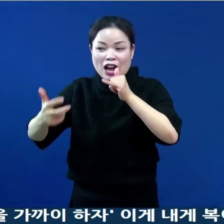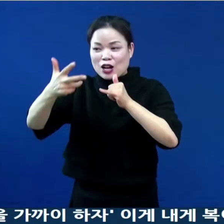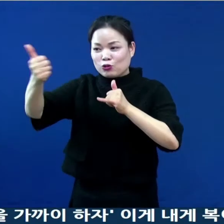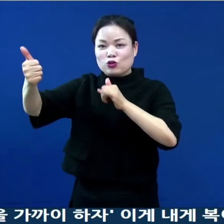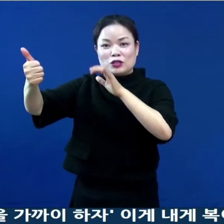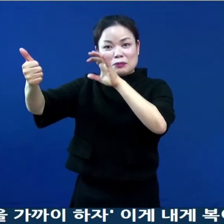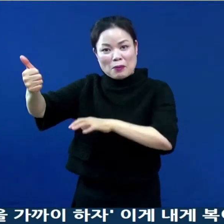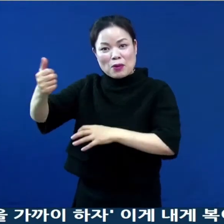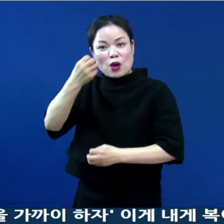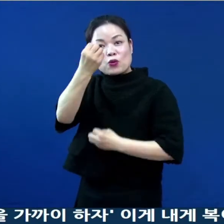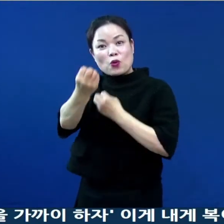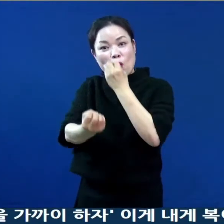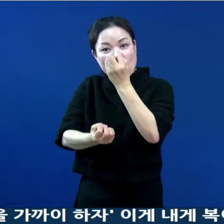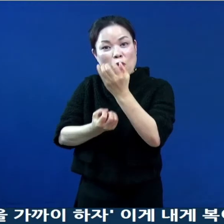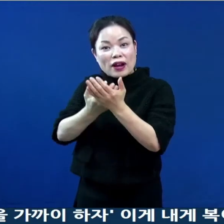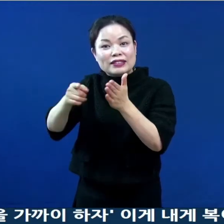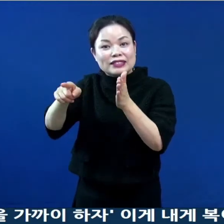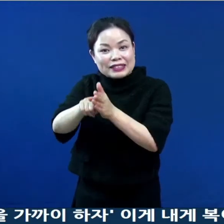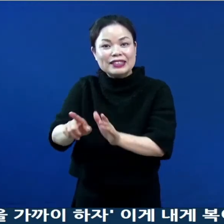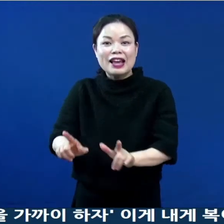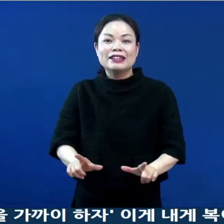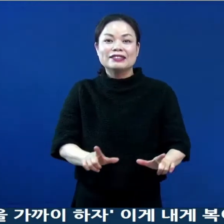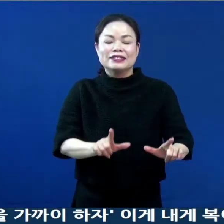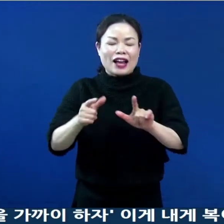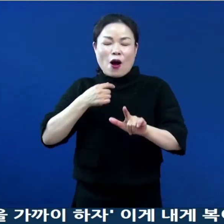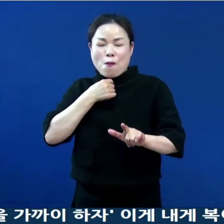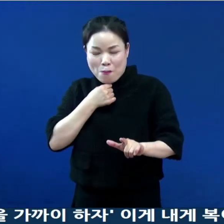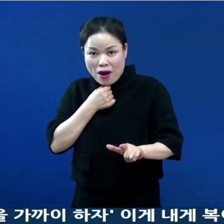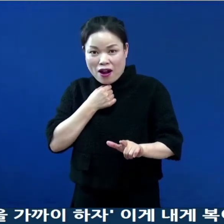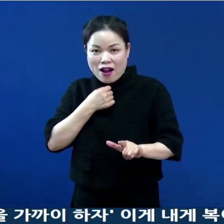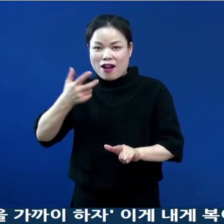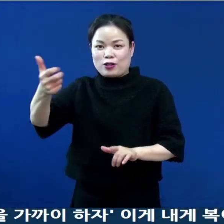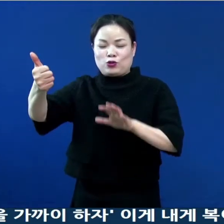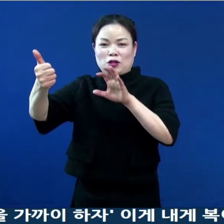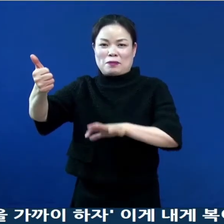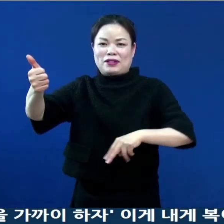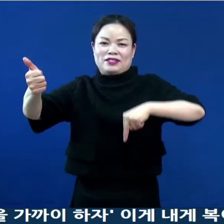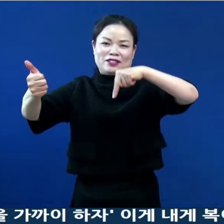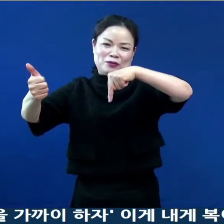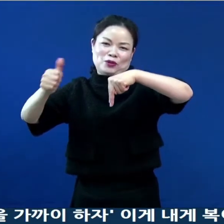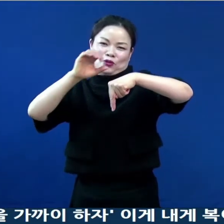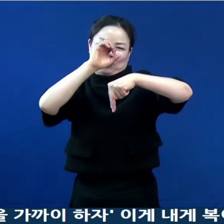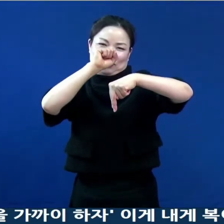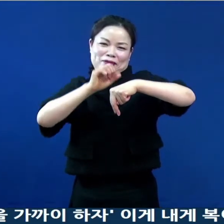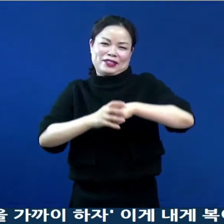앞에 고백할 수 있는 신앙생활을 살겠습니다. 이런 마음으로 주 앞에 섰으면 좋겠습니다.